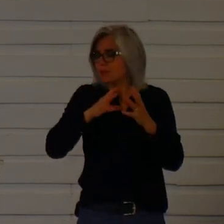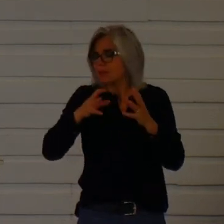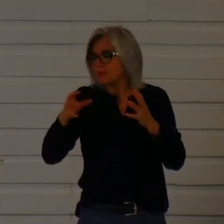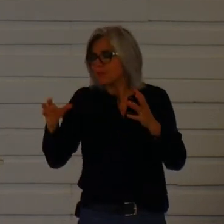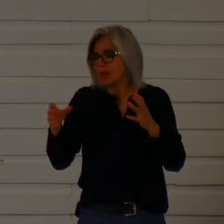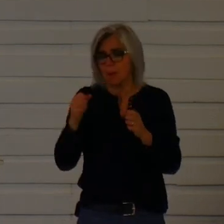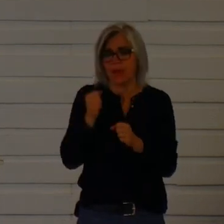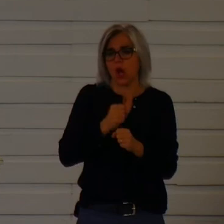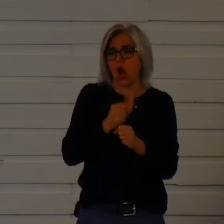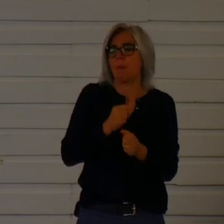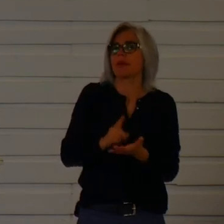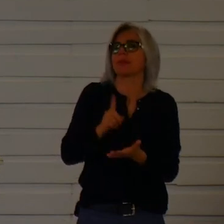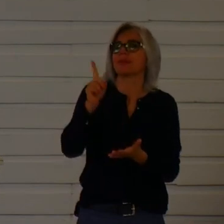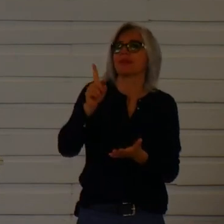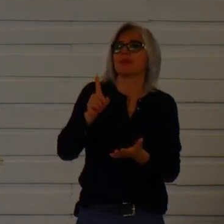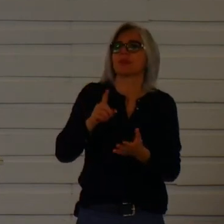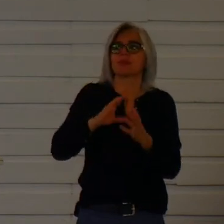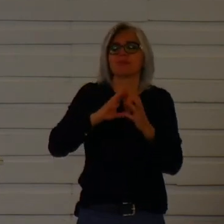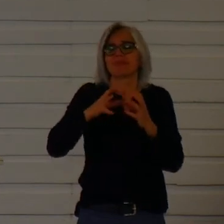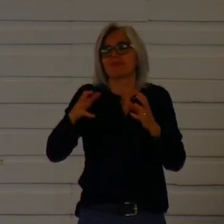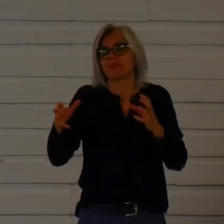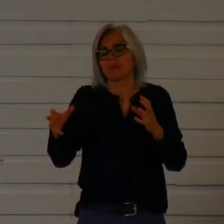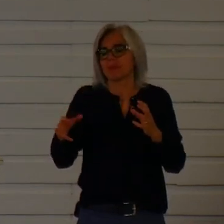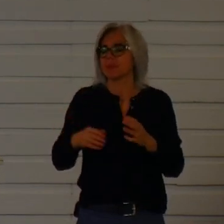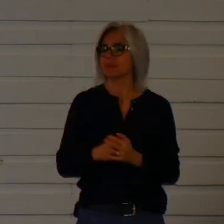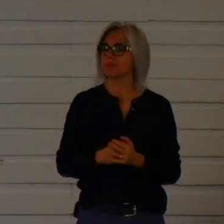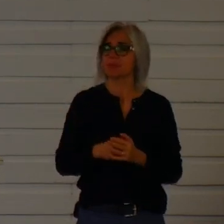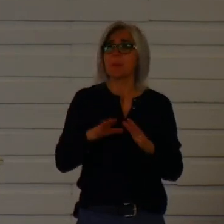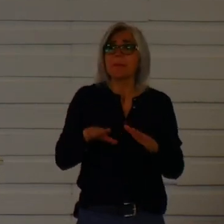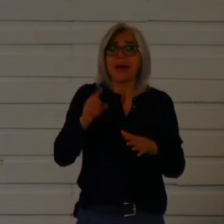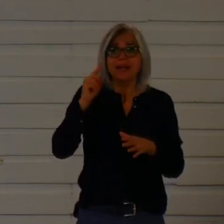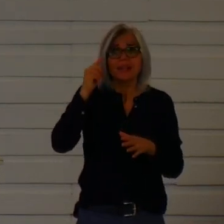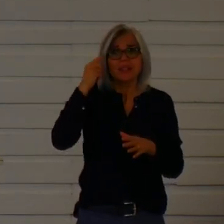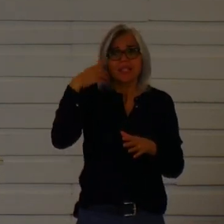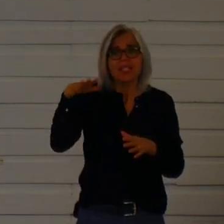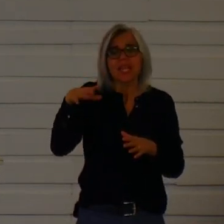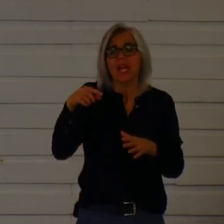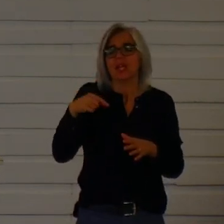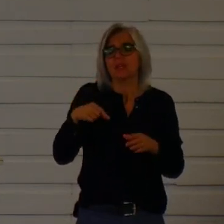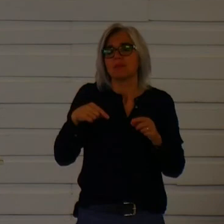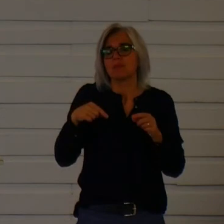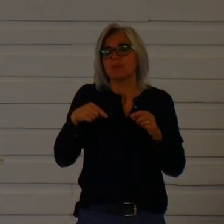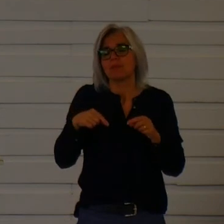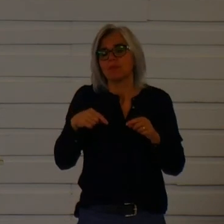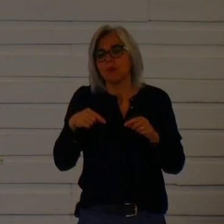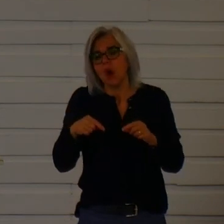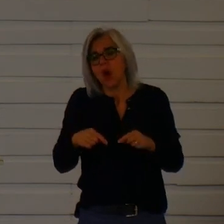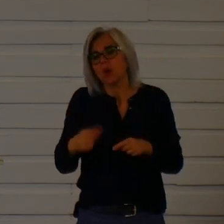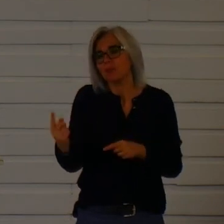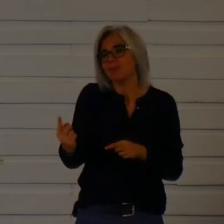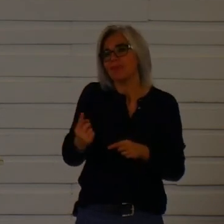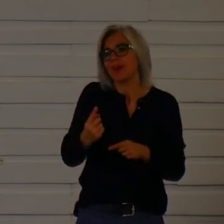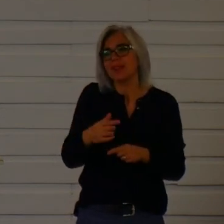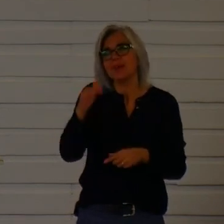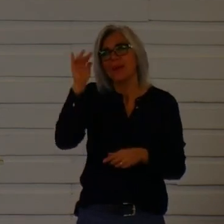mi accontento soltanto di venire al culto, di ascoltare e poi andarmene a casa, questo non è ciò che Dio ci ha chiamato a fare. Quello